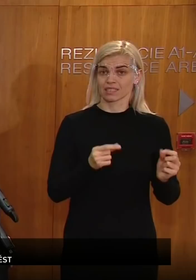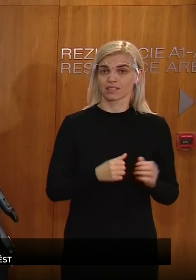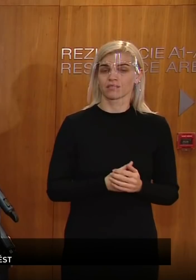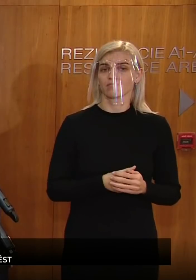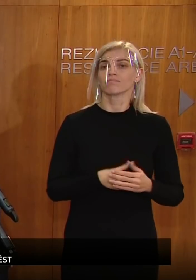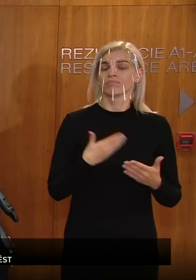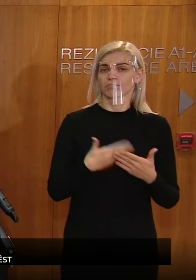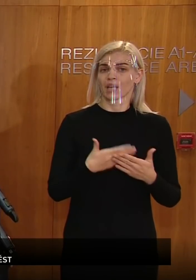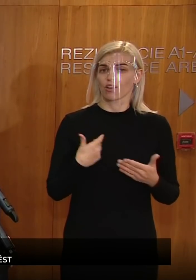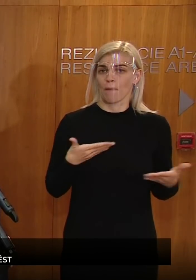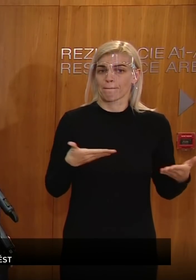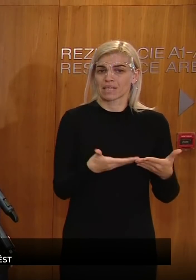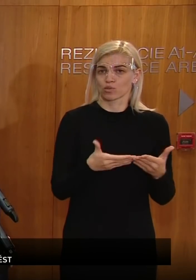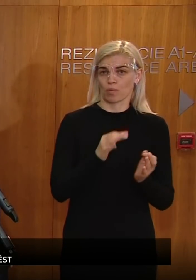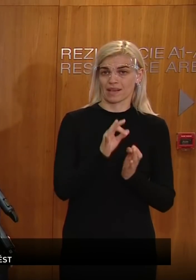mellett.